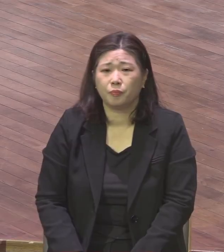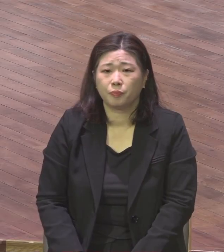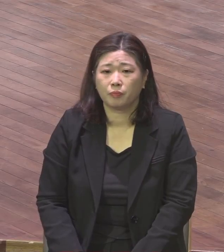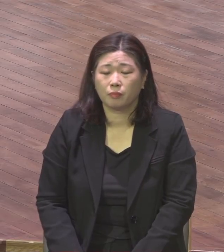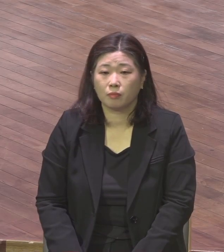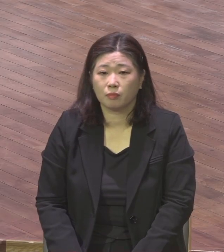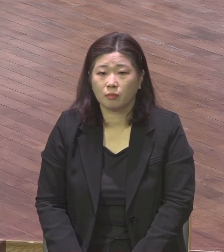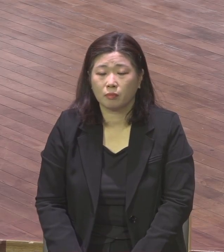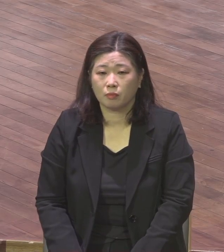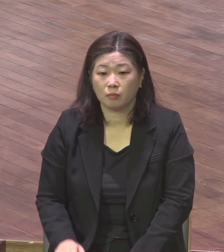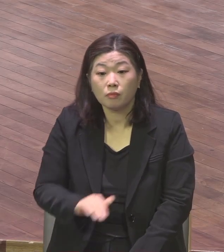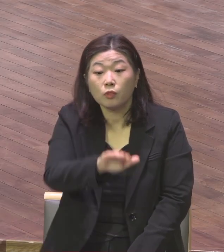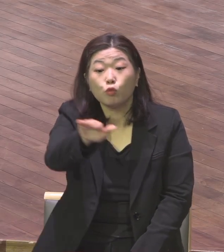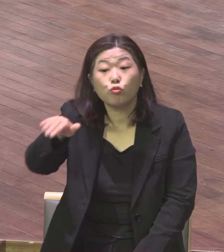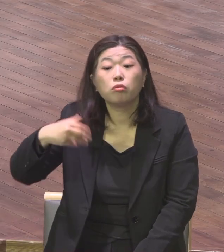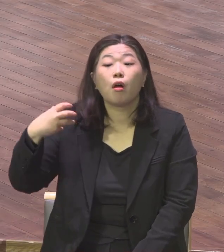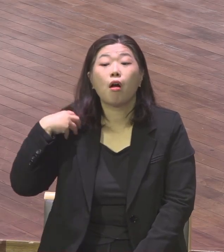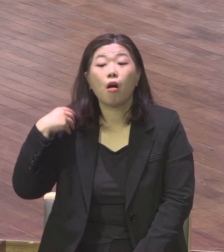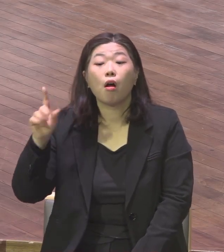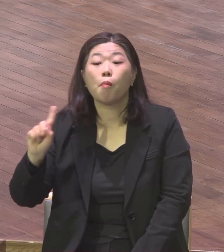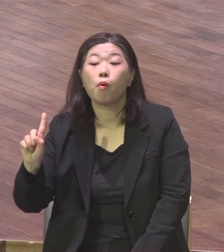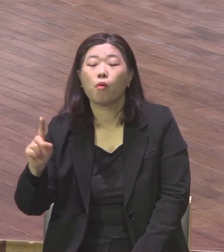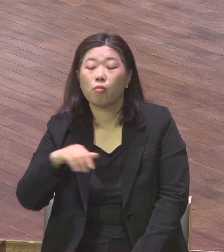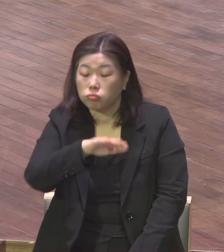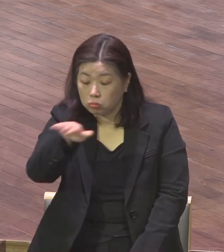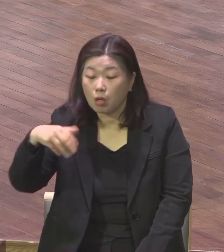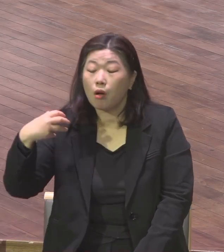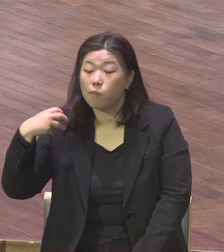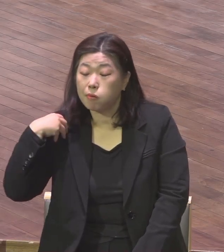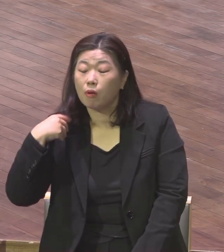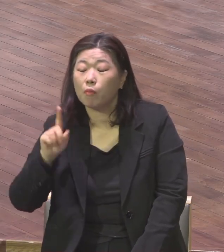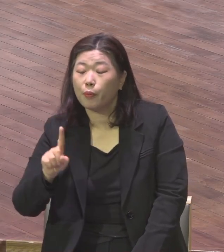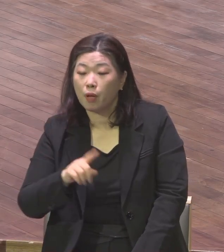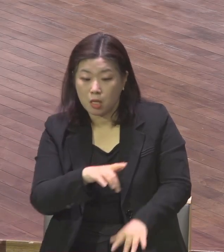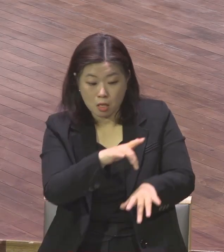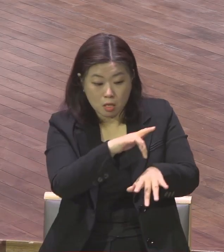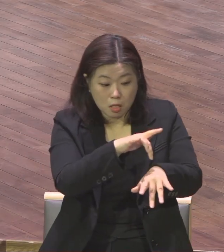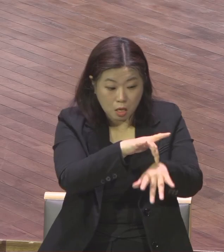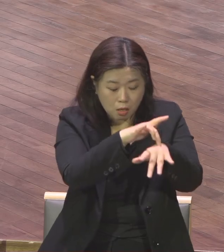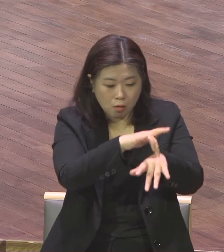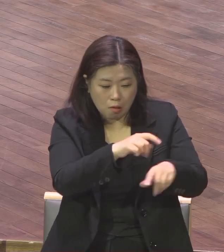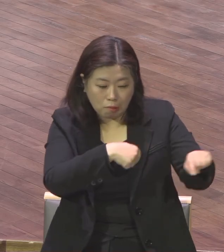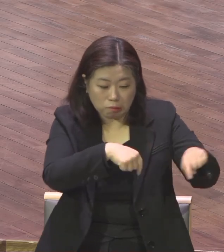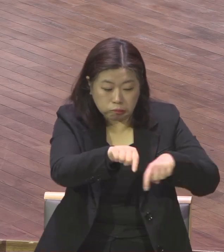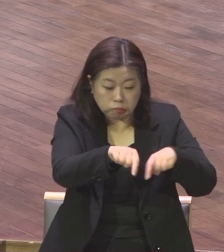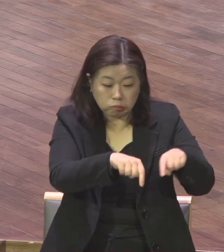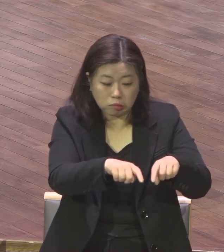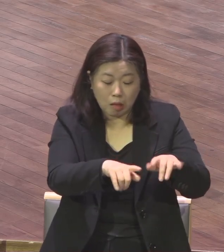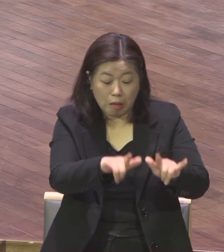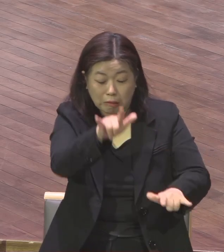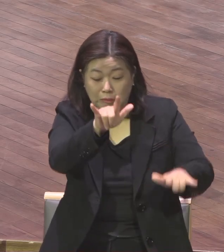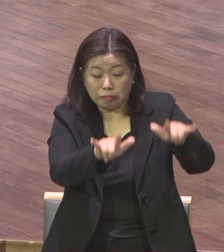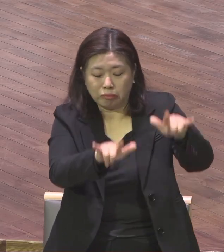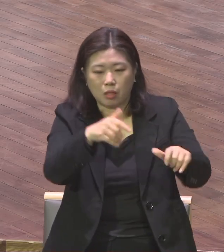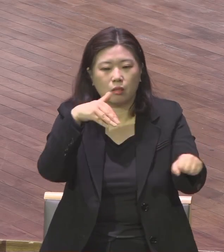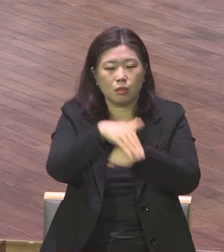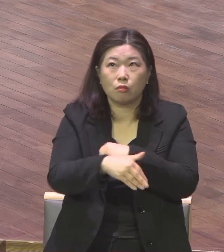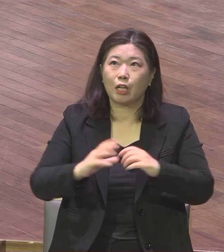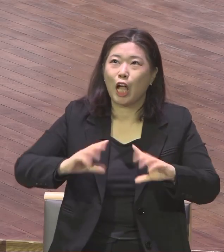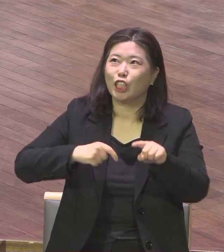그러니까 운영하고 있으니까 여기에 잡혀버리면 사단 시킨 대로 하고 사는 거예요. 안 잡히기